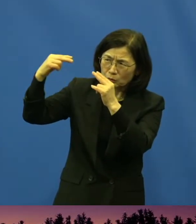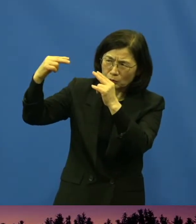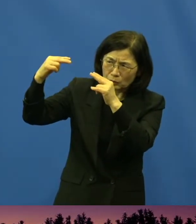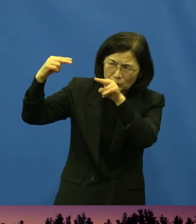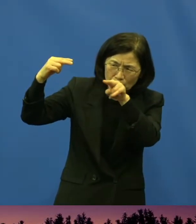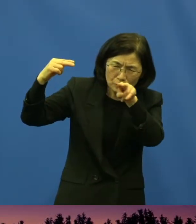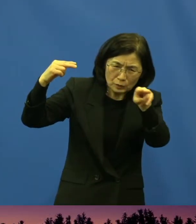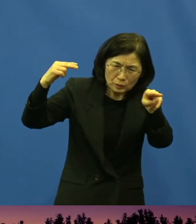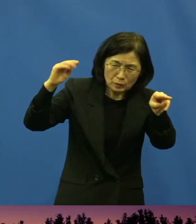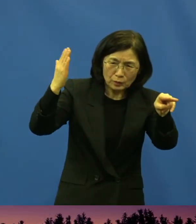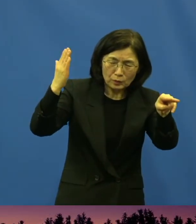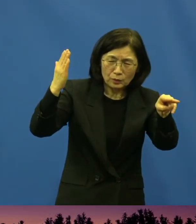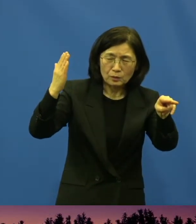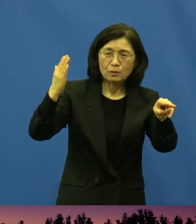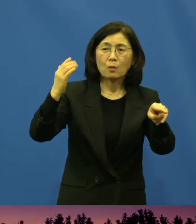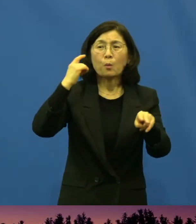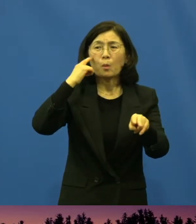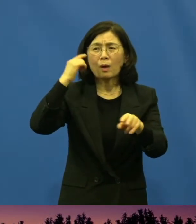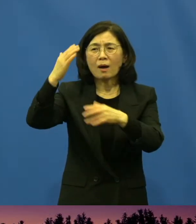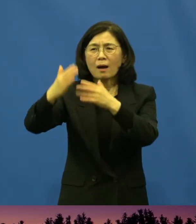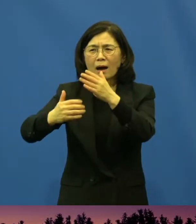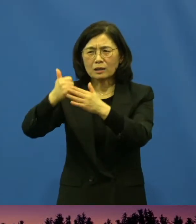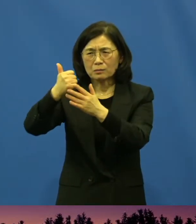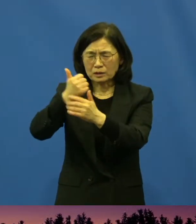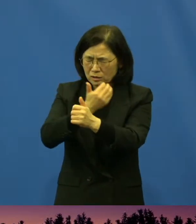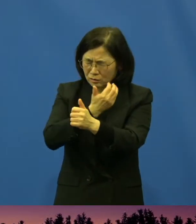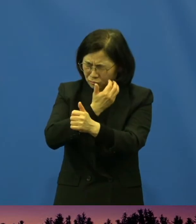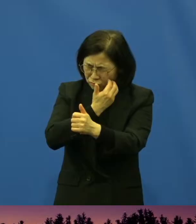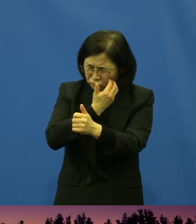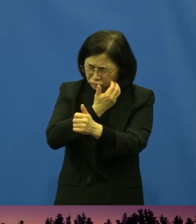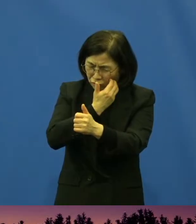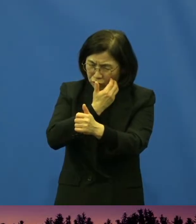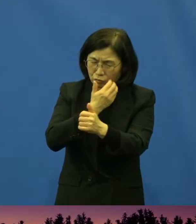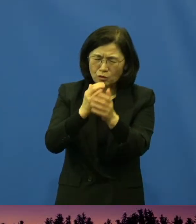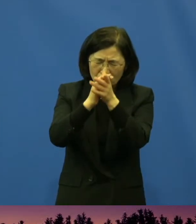하나님 앞에 나아가는 자신감을 잃습니다. 기도를 해도 소극적이죠.